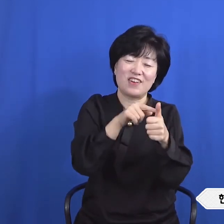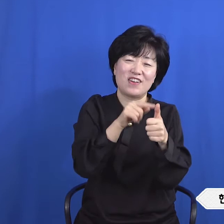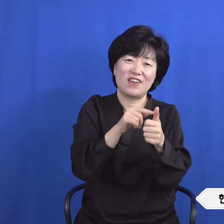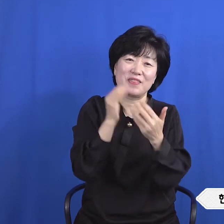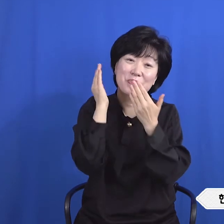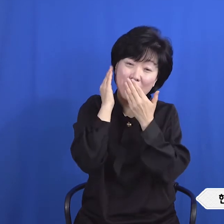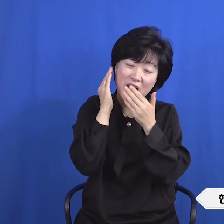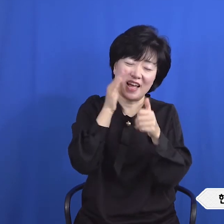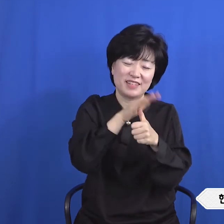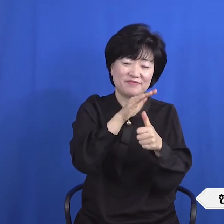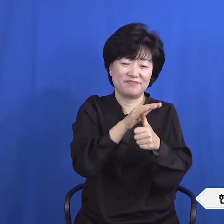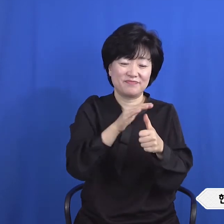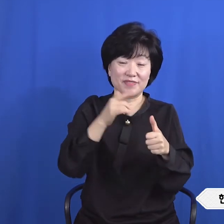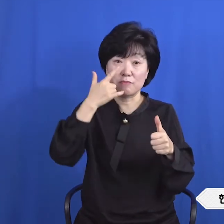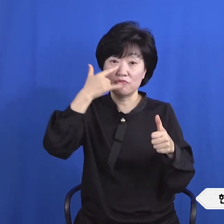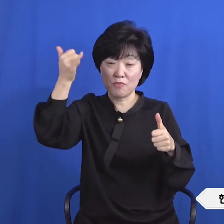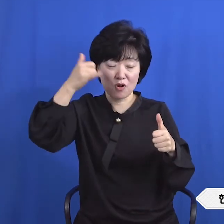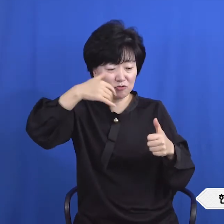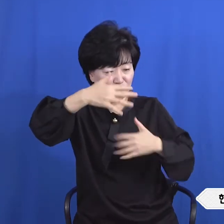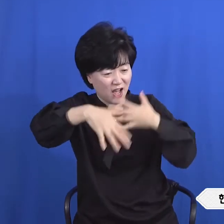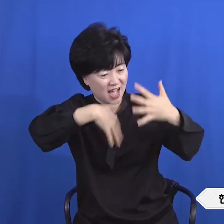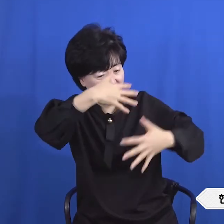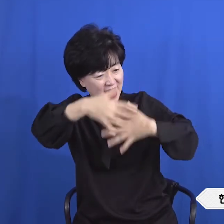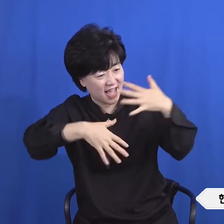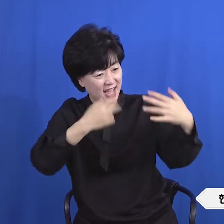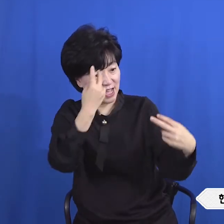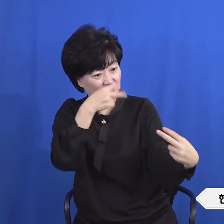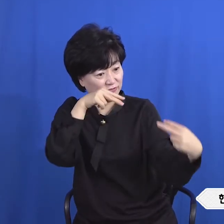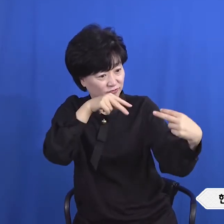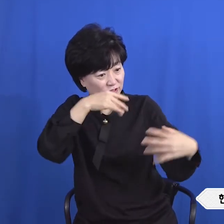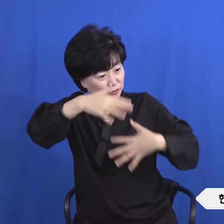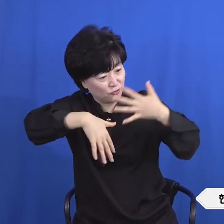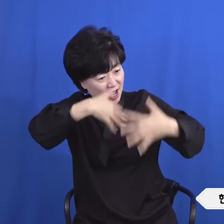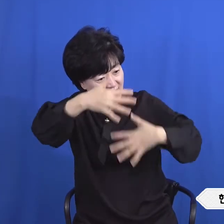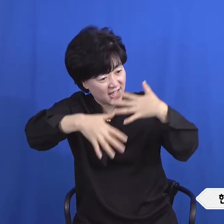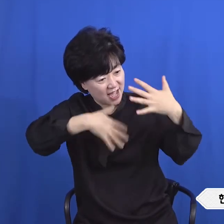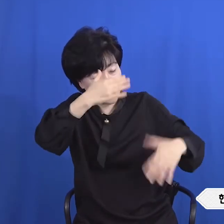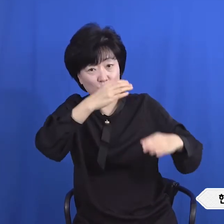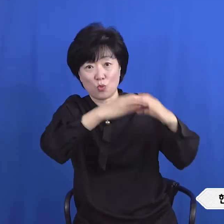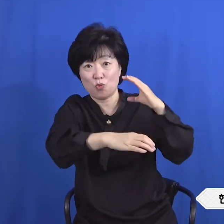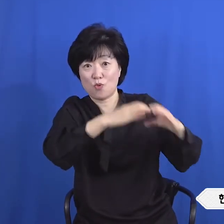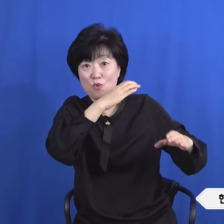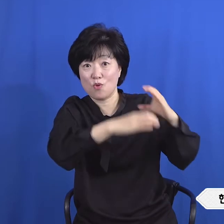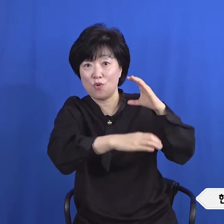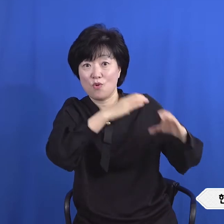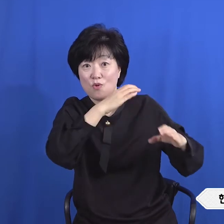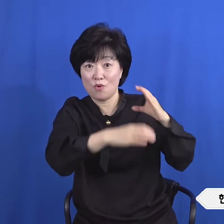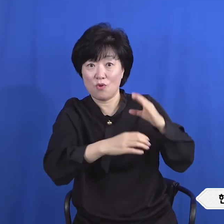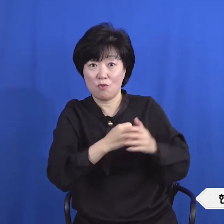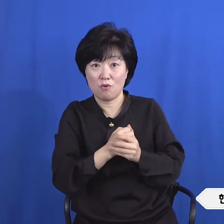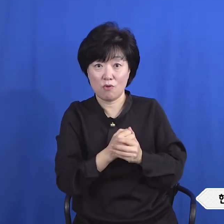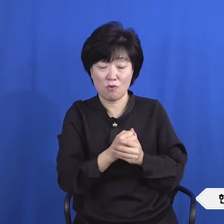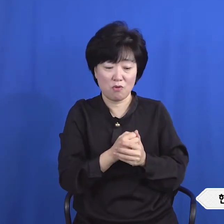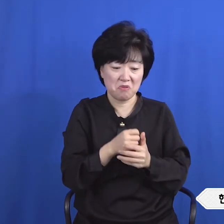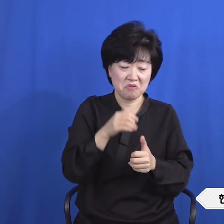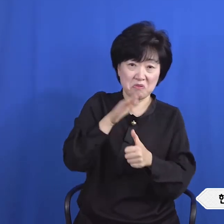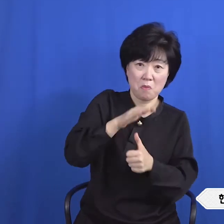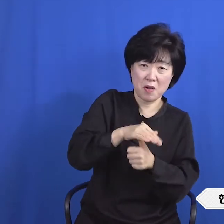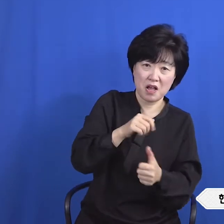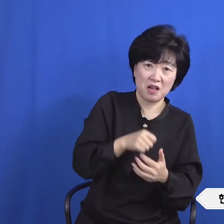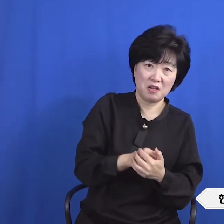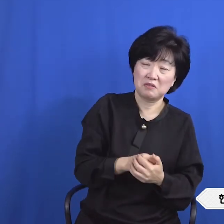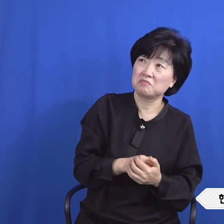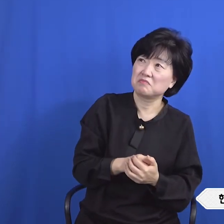농아이기 때문에 부모의 수화를 통해서만 의사소통을 할 수 있습니다. 그런데 이 애는 심통이